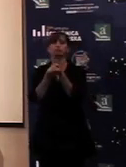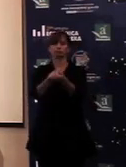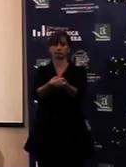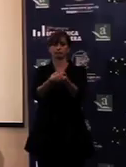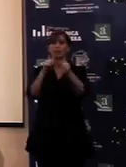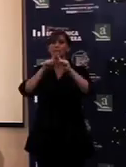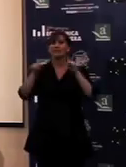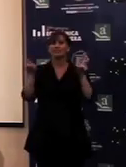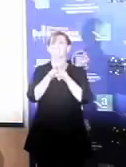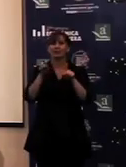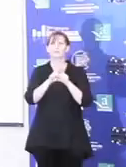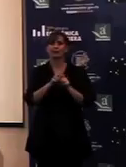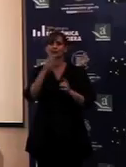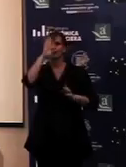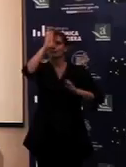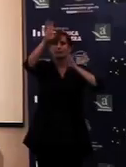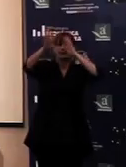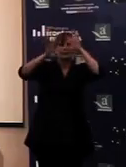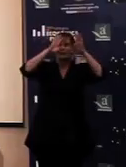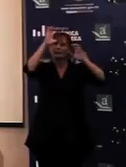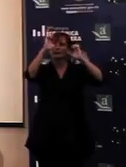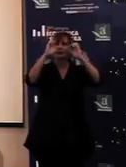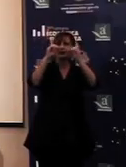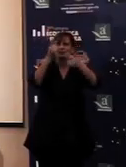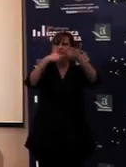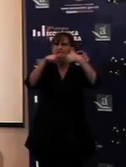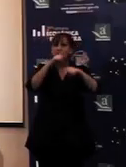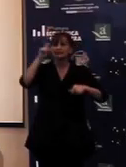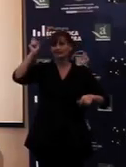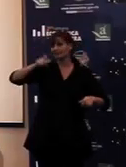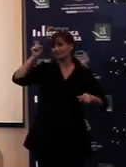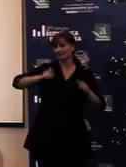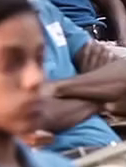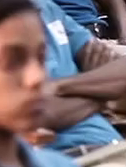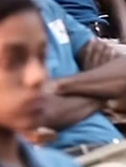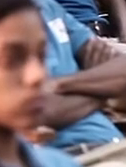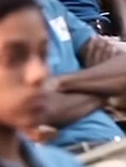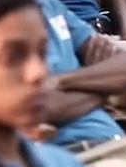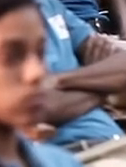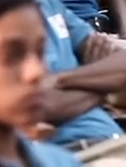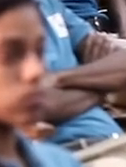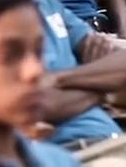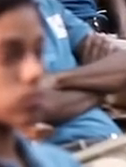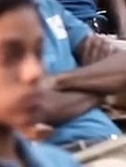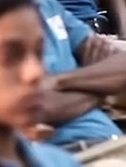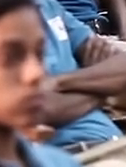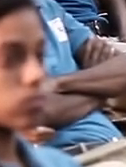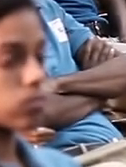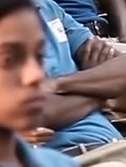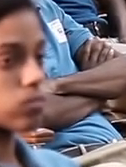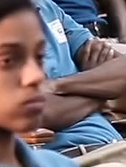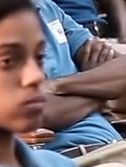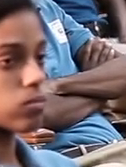de innovación educativa. Y en ese proceso, en lo que funda APEC y la Fundación Orange inician